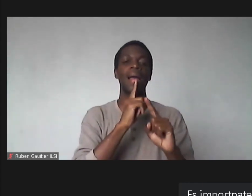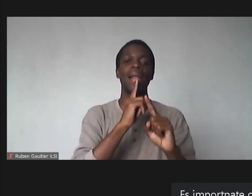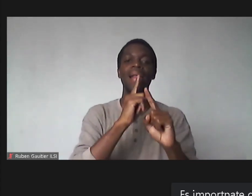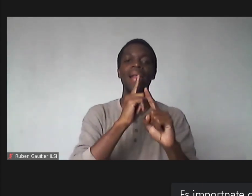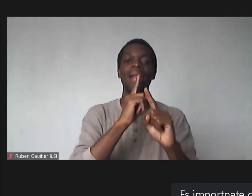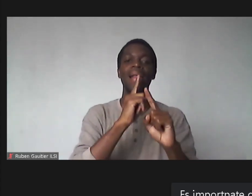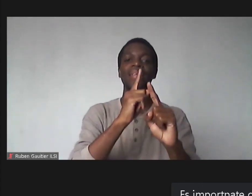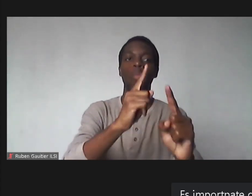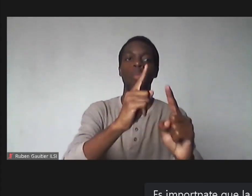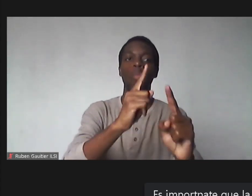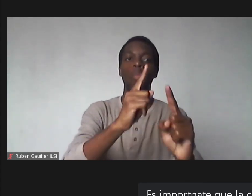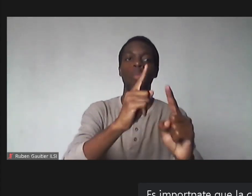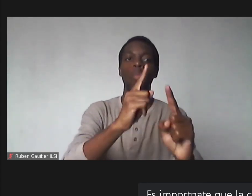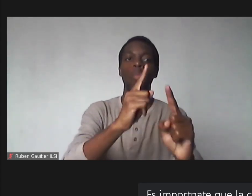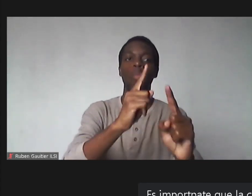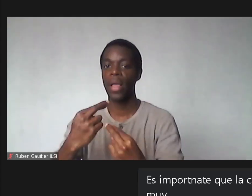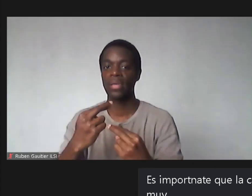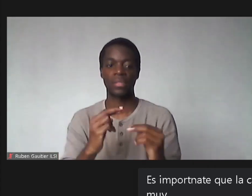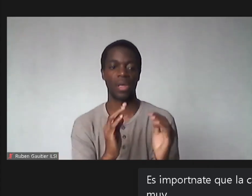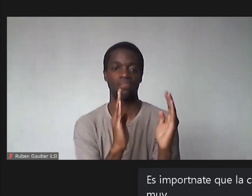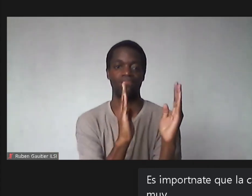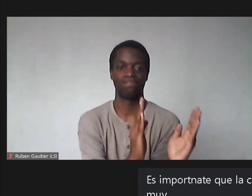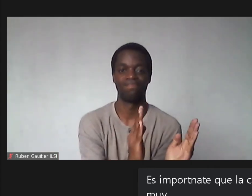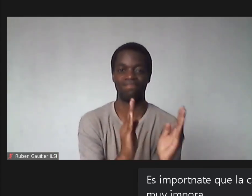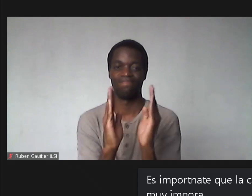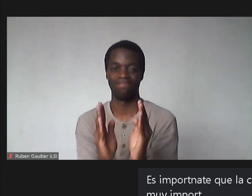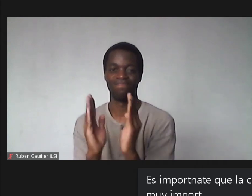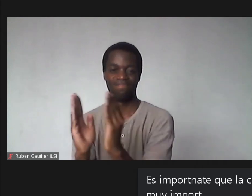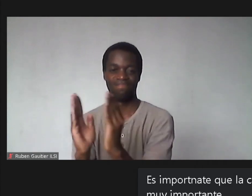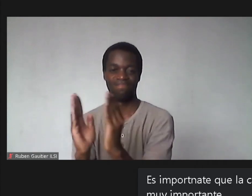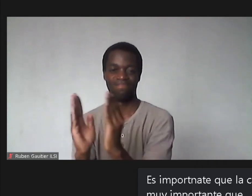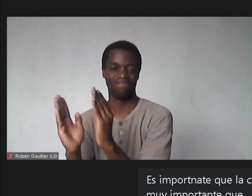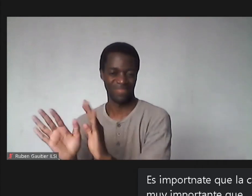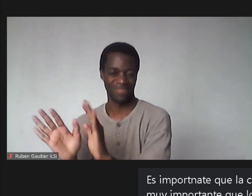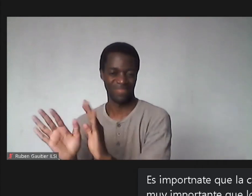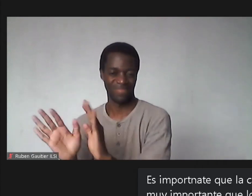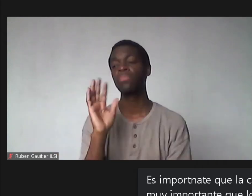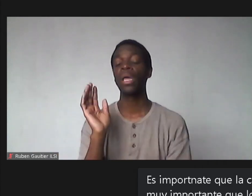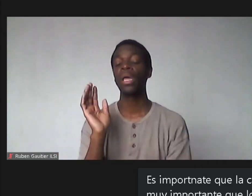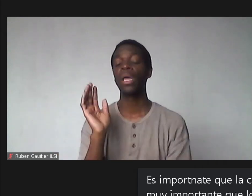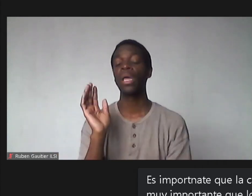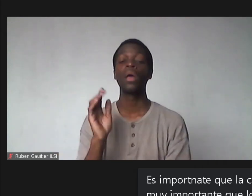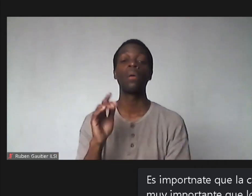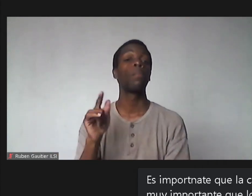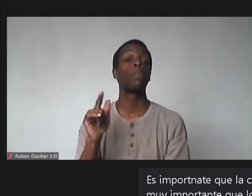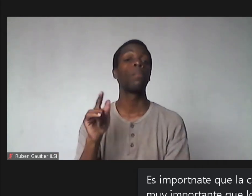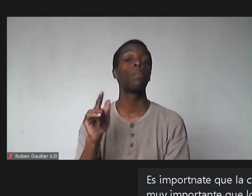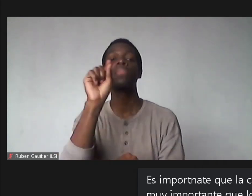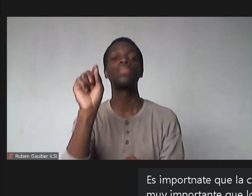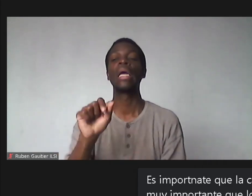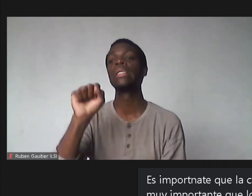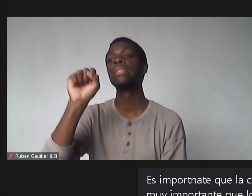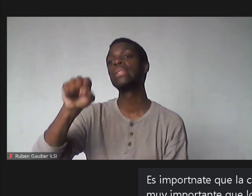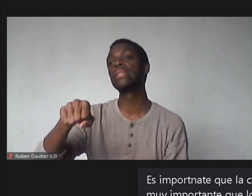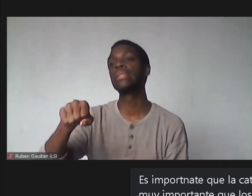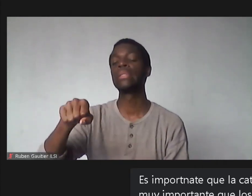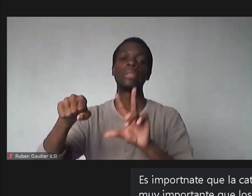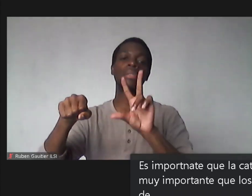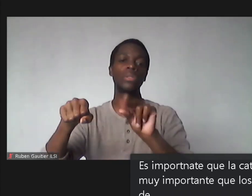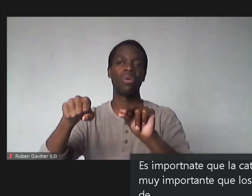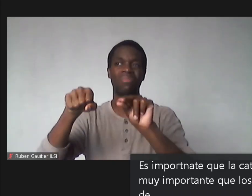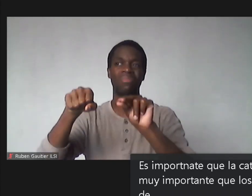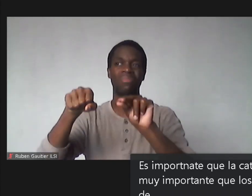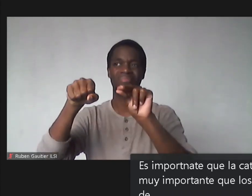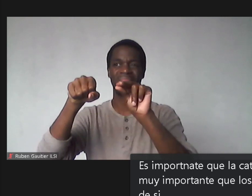muy importante que los países no hacen como respuestas sí o no, porque esto tiene un viés